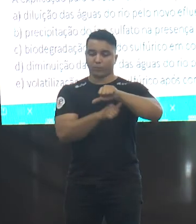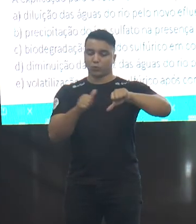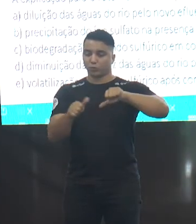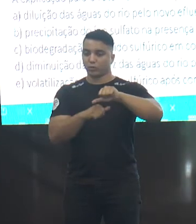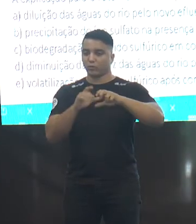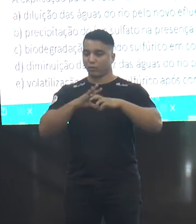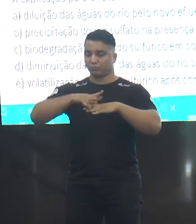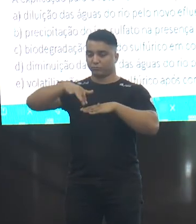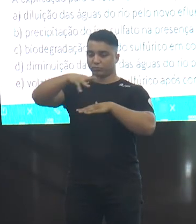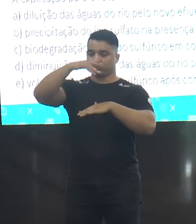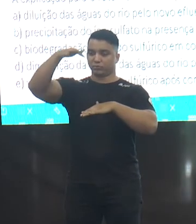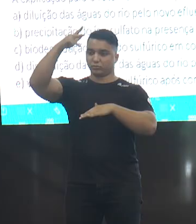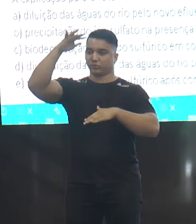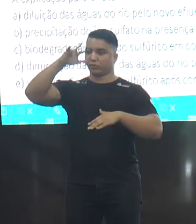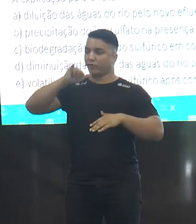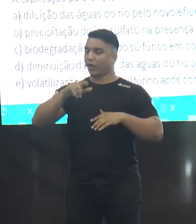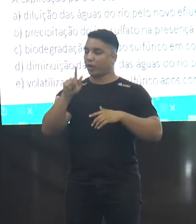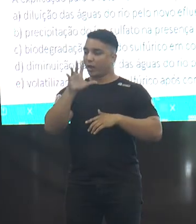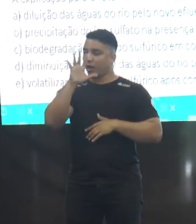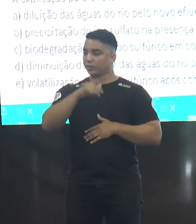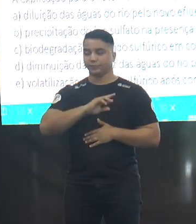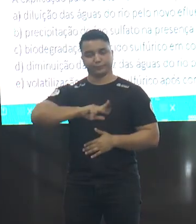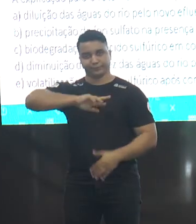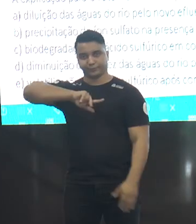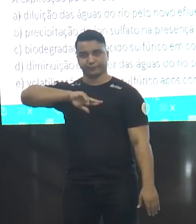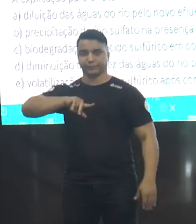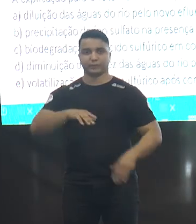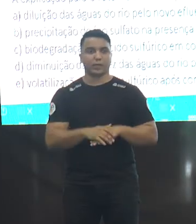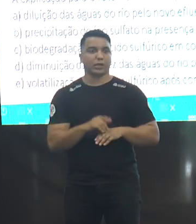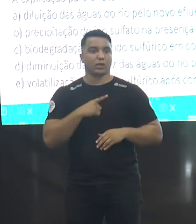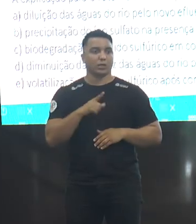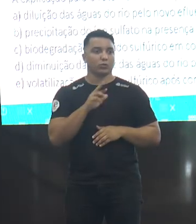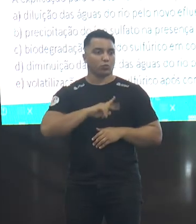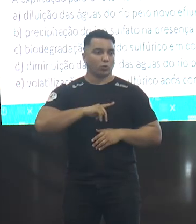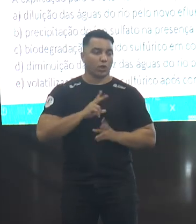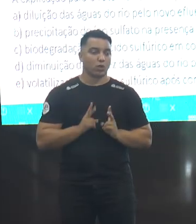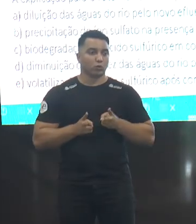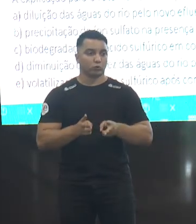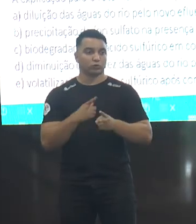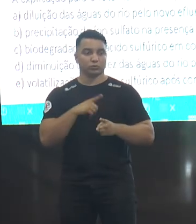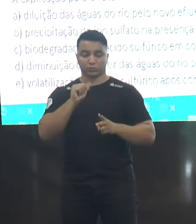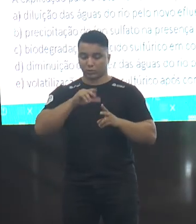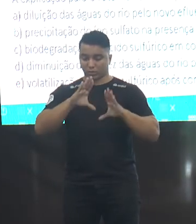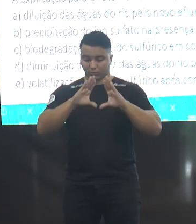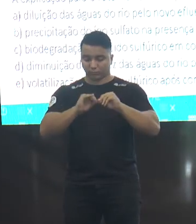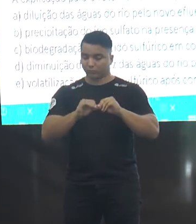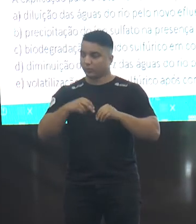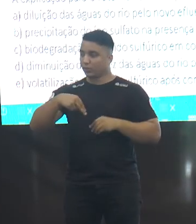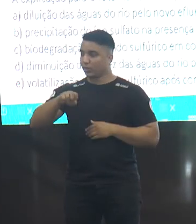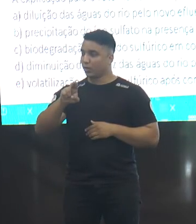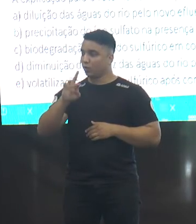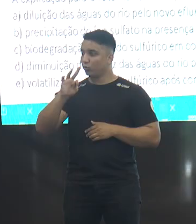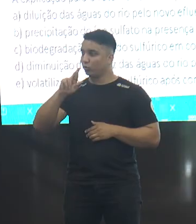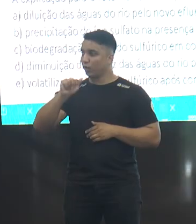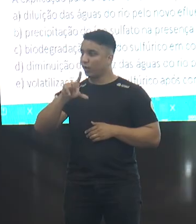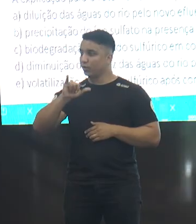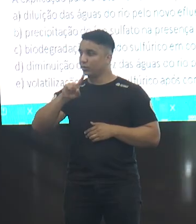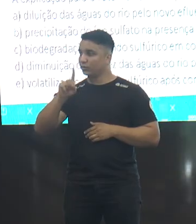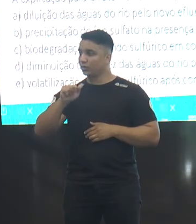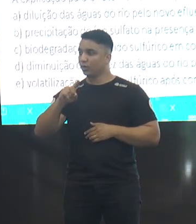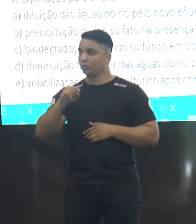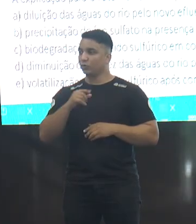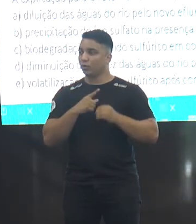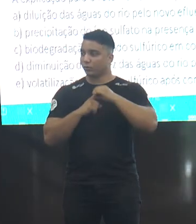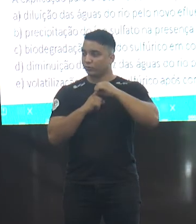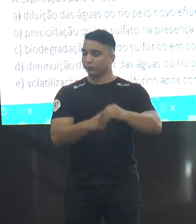vai embora, ele vai para o estado gasoso. Não vai. Ele não vai embora, ele é neutralizado. Eu vou repetir,